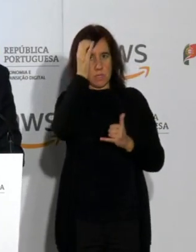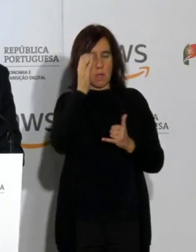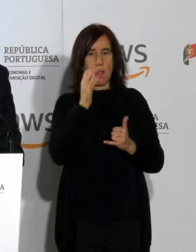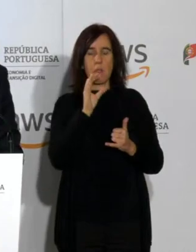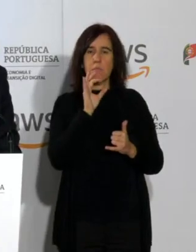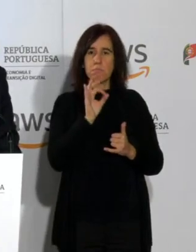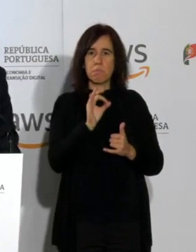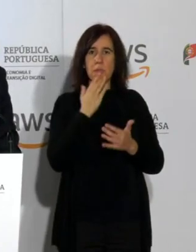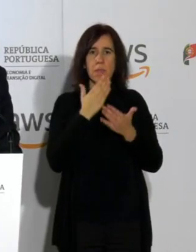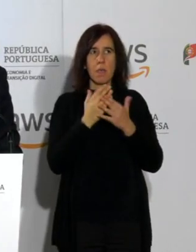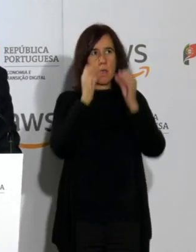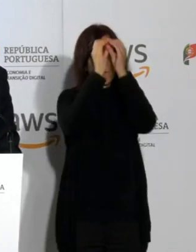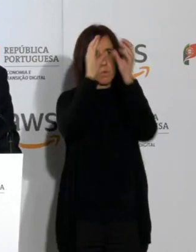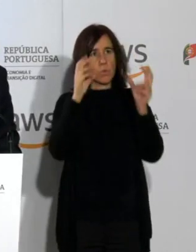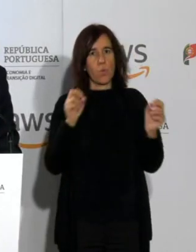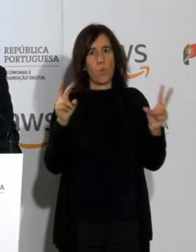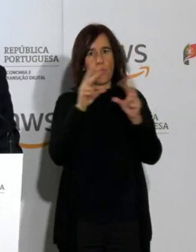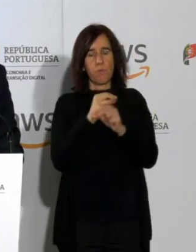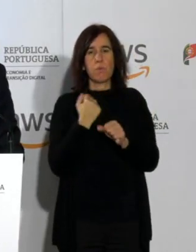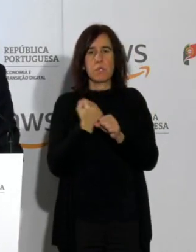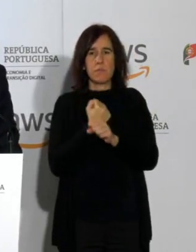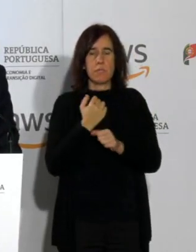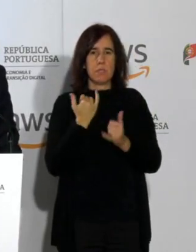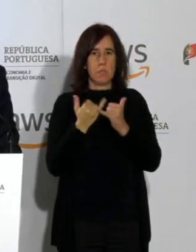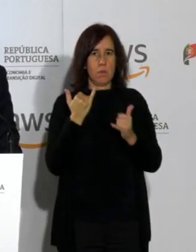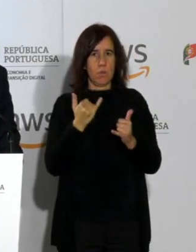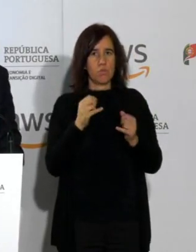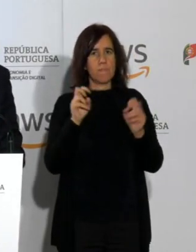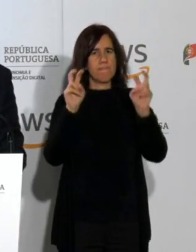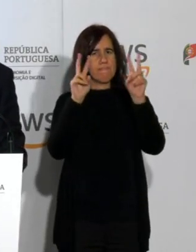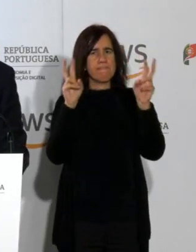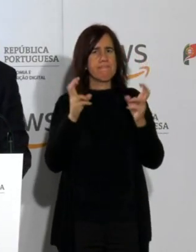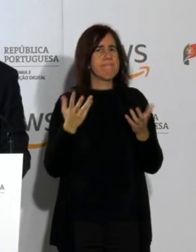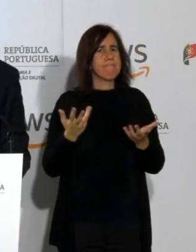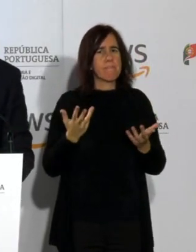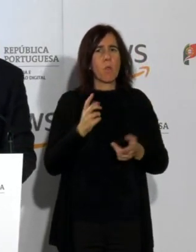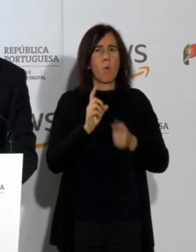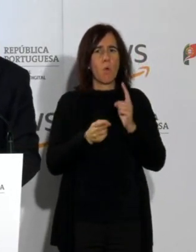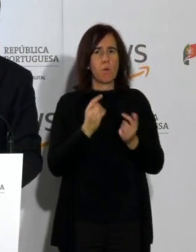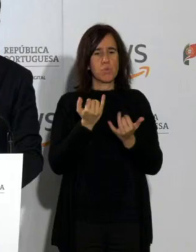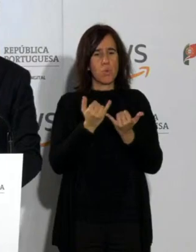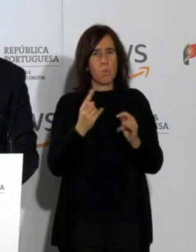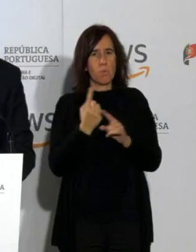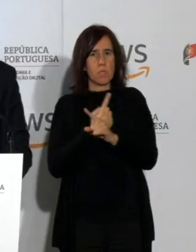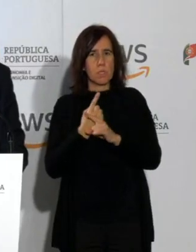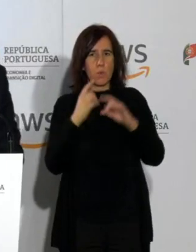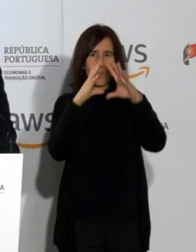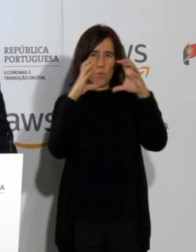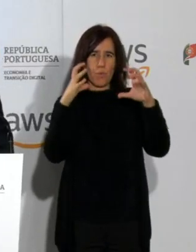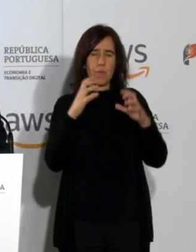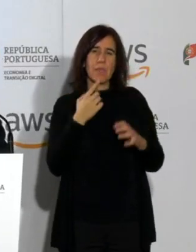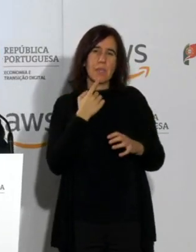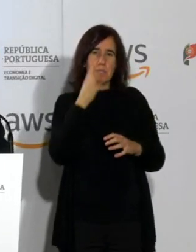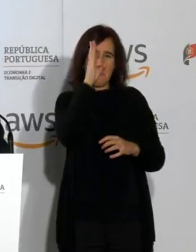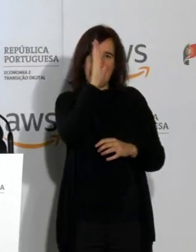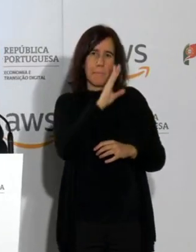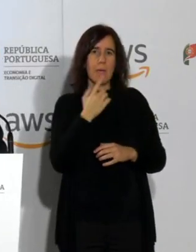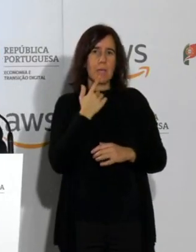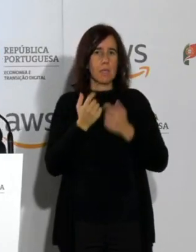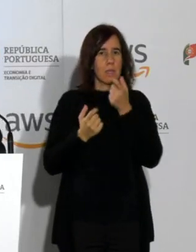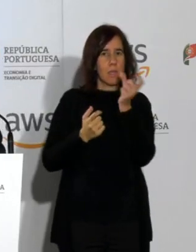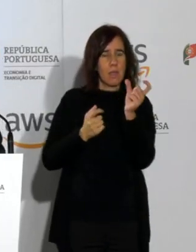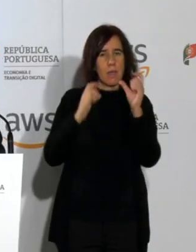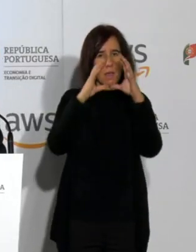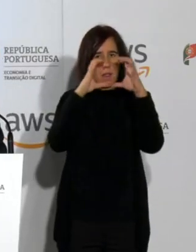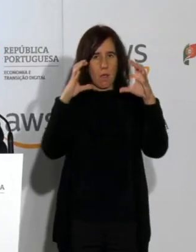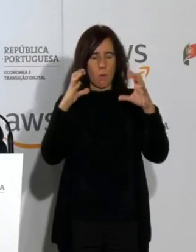sua essência um novo conceito de serviço tecnológico a que se convencionou chamar de computação em nuvem, mais conhecida por cloud, e que teve um